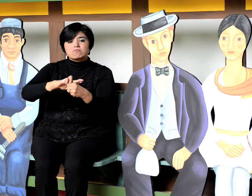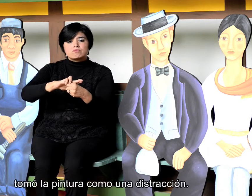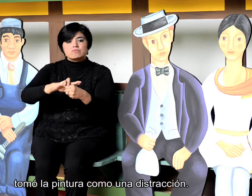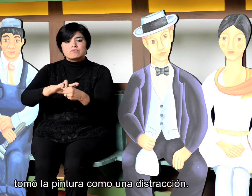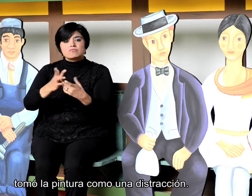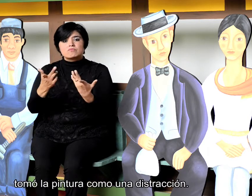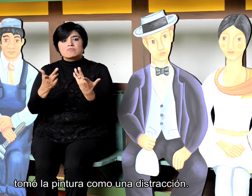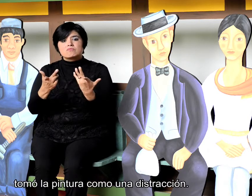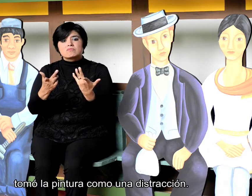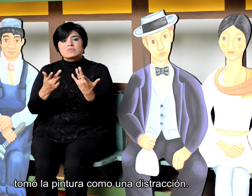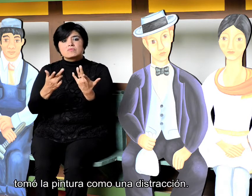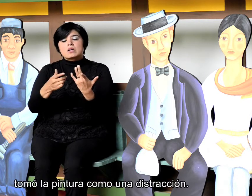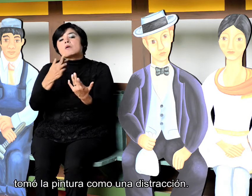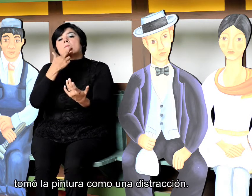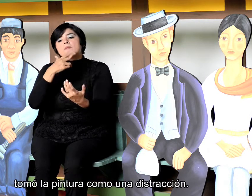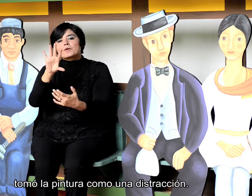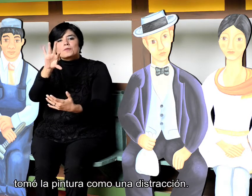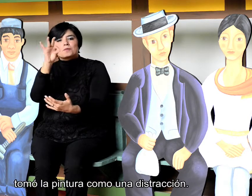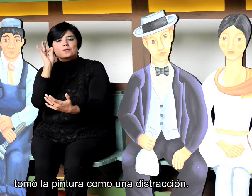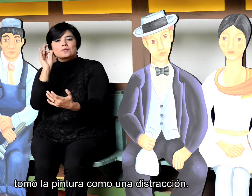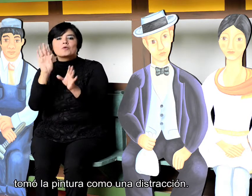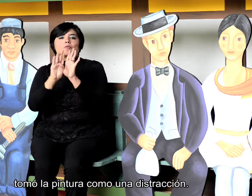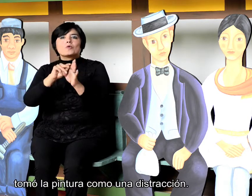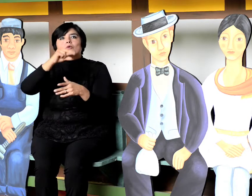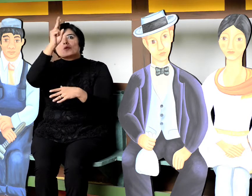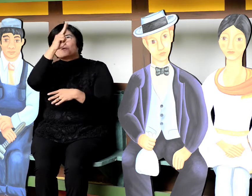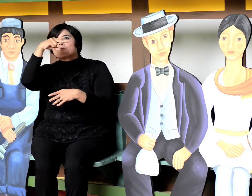tomó la pintura como una distracción.